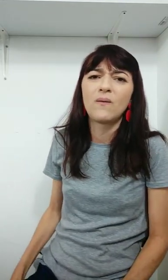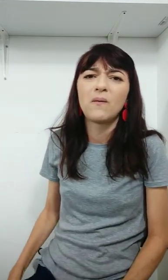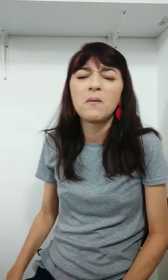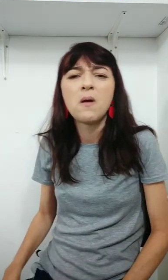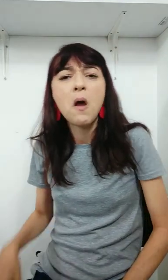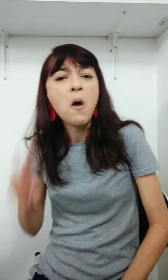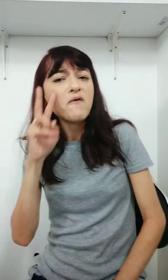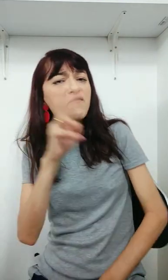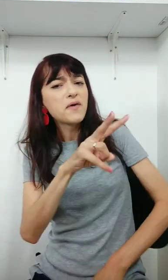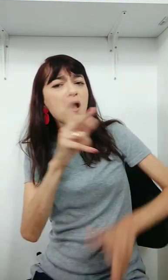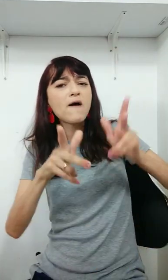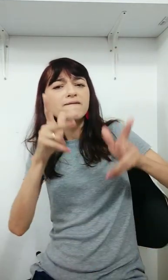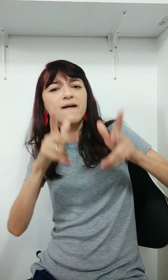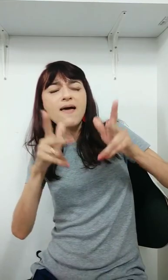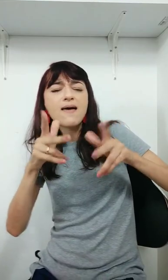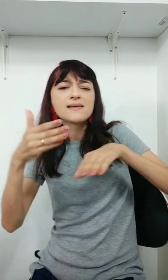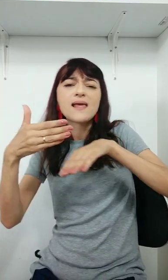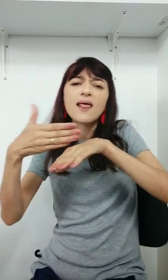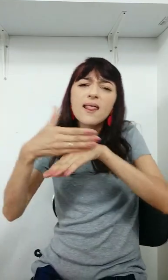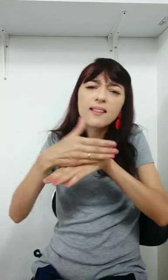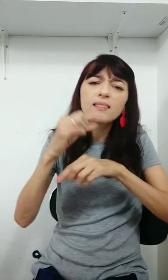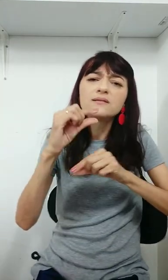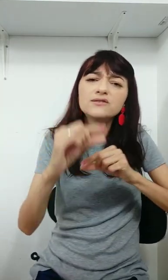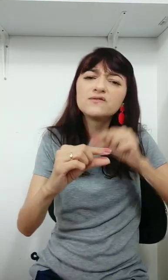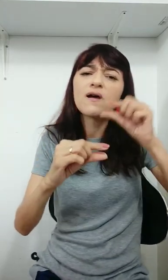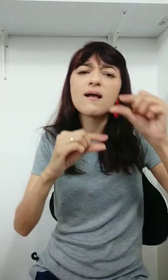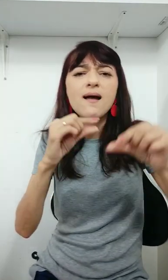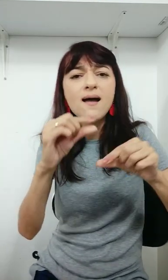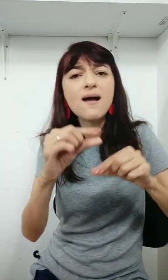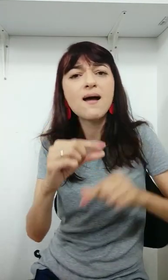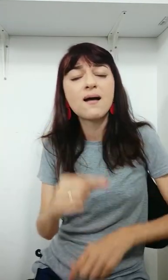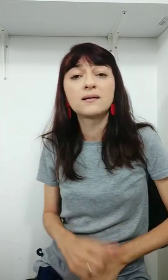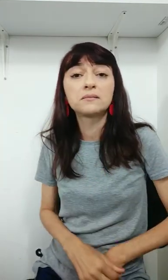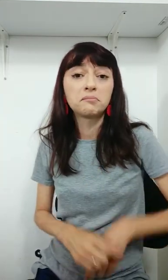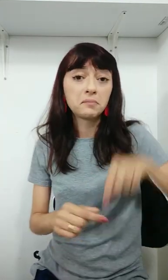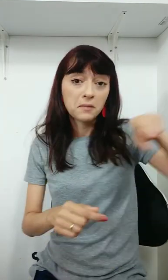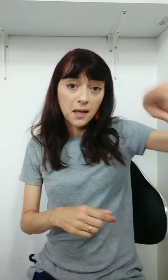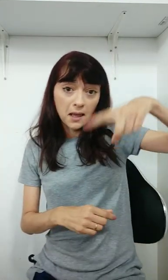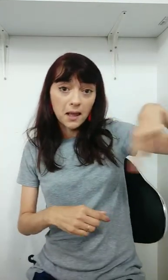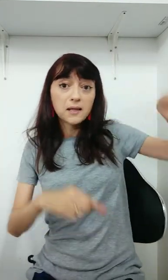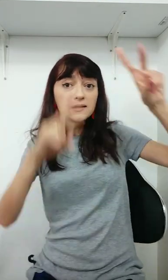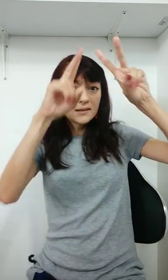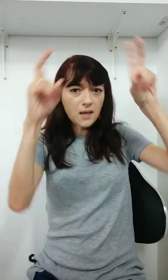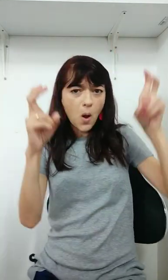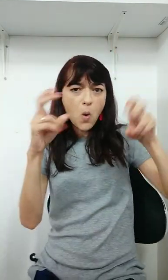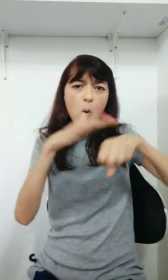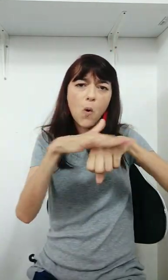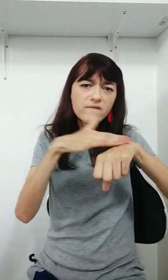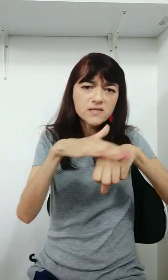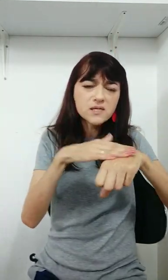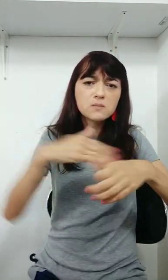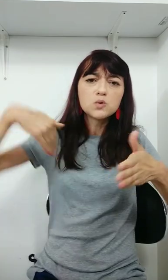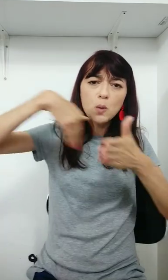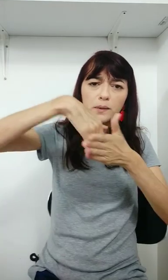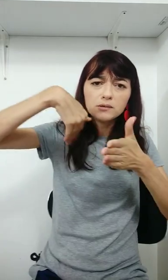seu sinal, né? Veja a conversa, não chega ali de repente cortando o assunto dele, não. Tente entrar aos poucos,